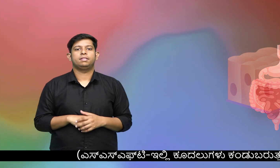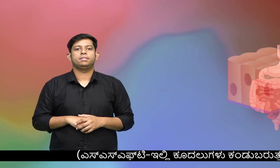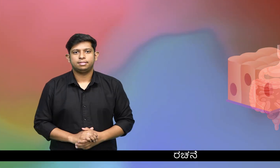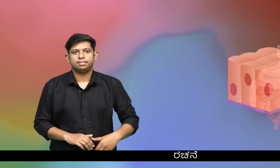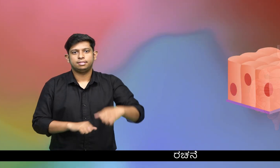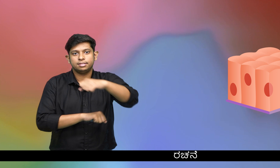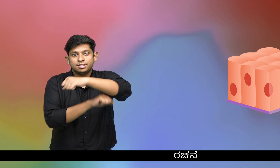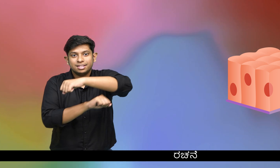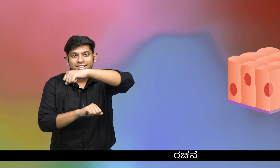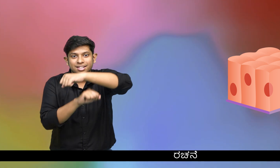ರಚನೆ: